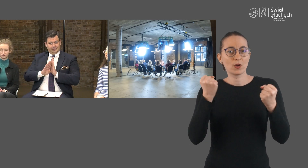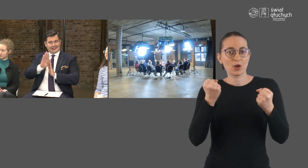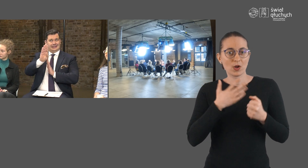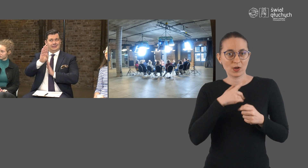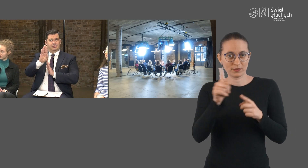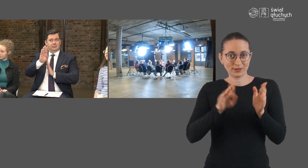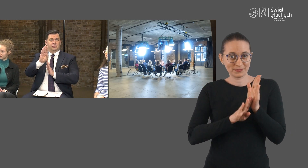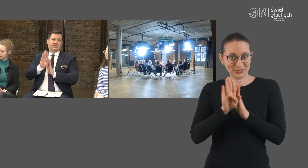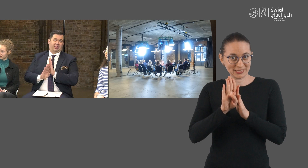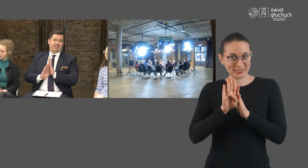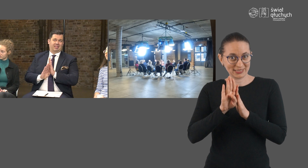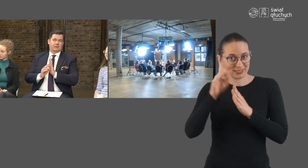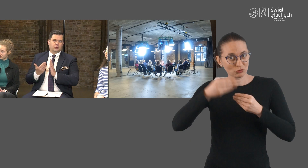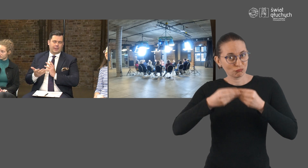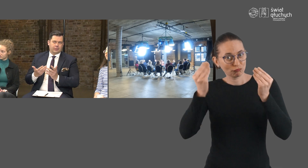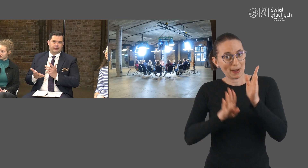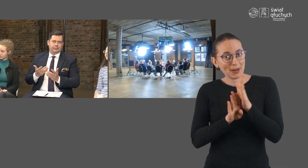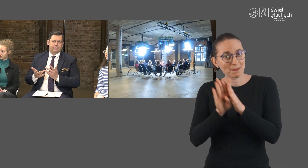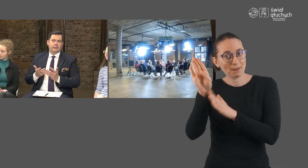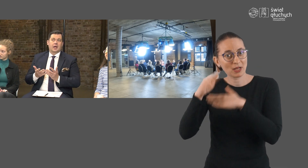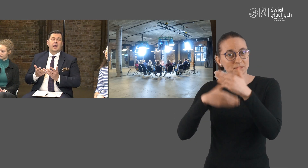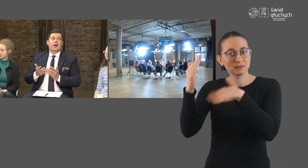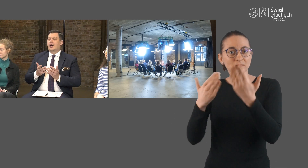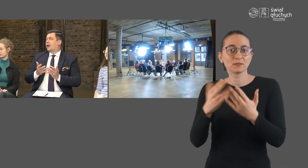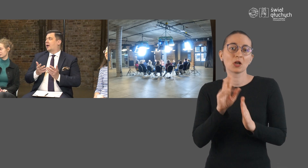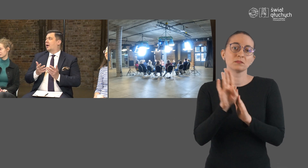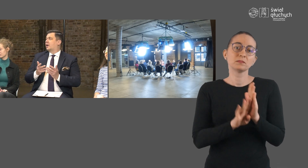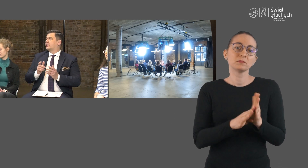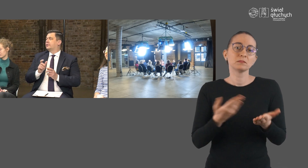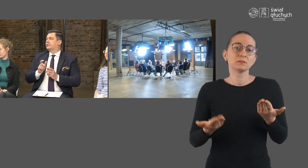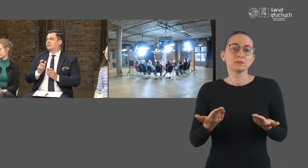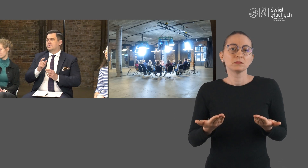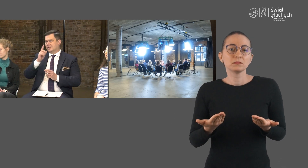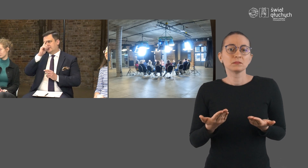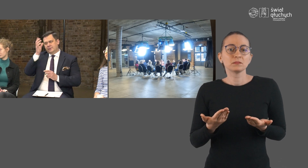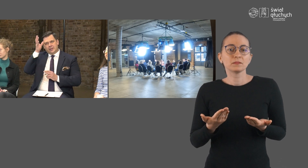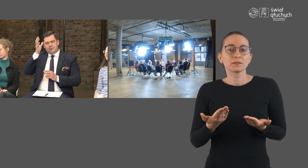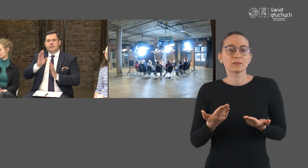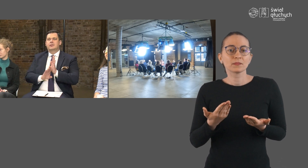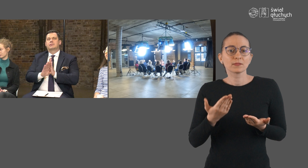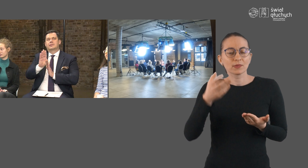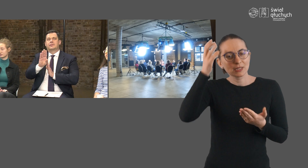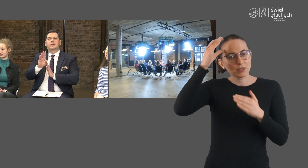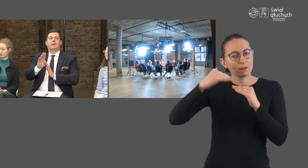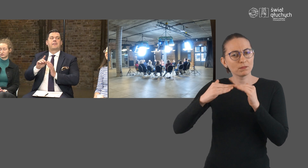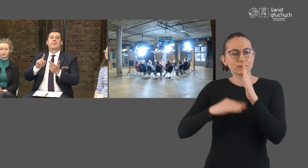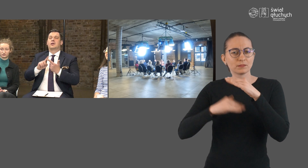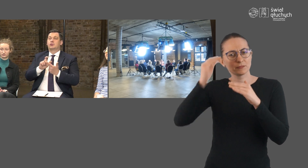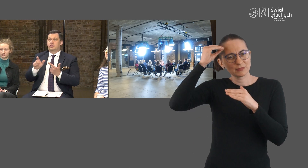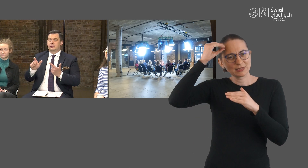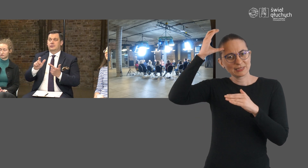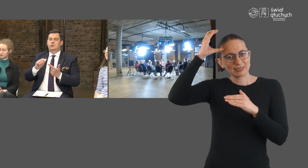takiej szkole tutaj mamy gdzieś tam słabiej z wiedzą,